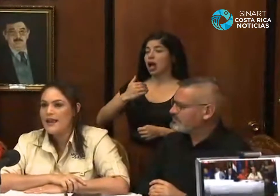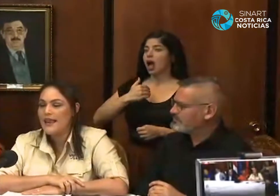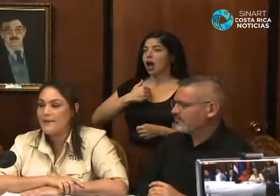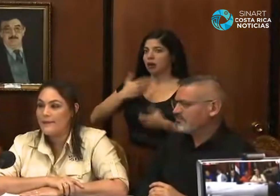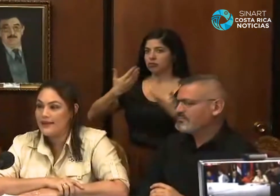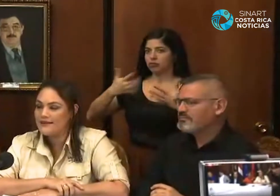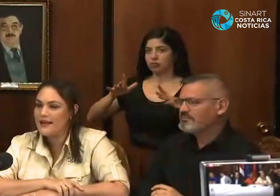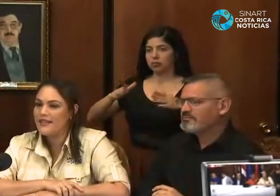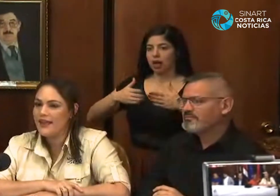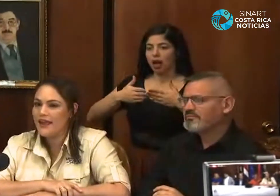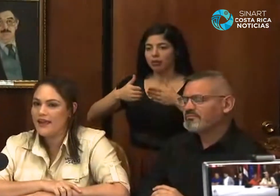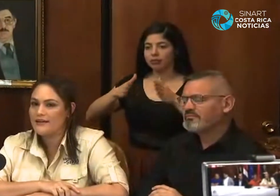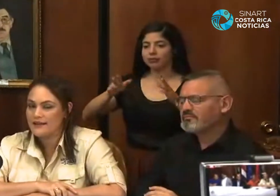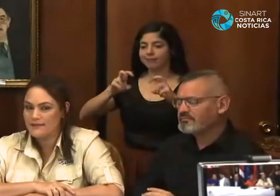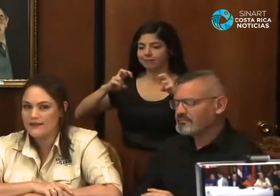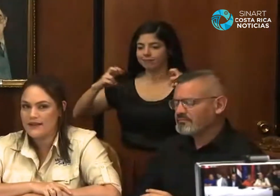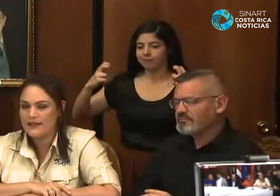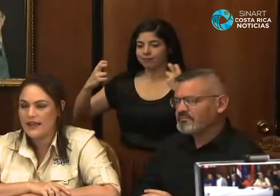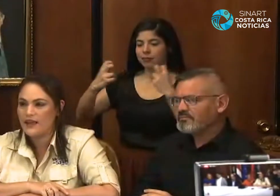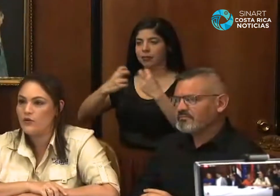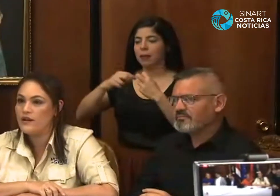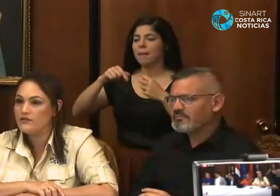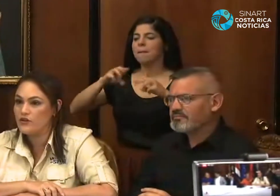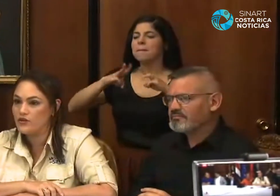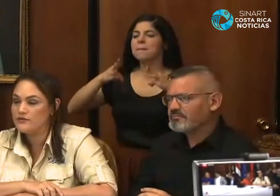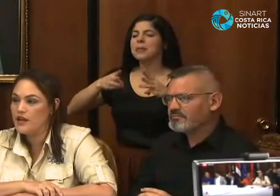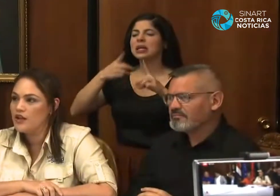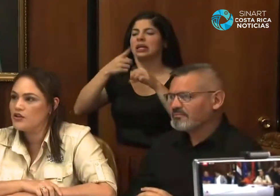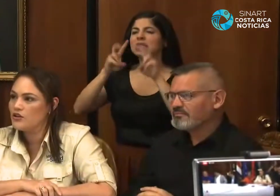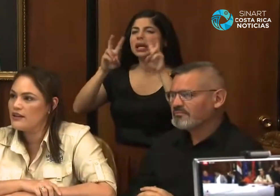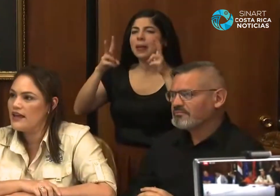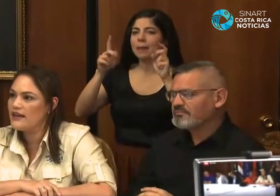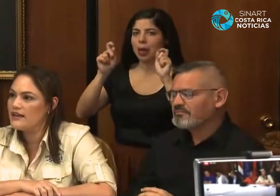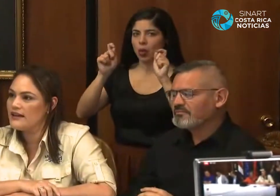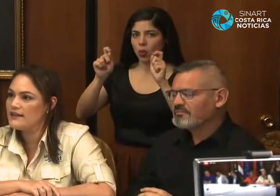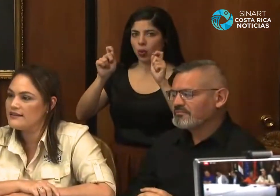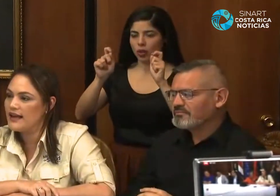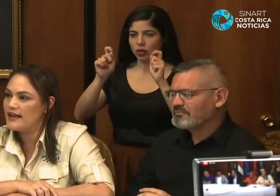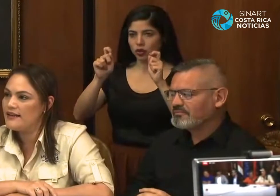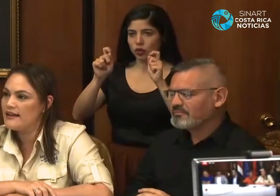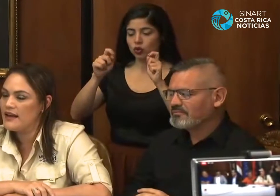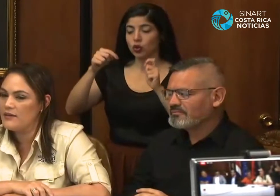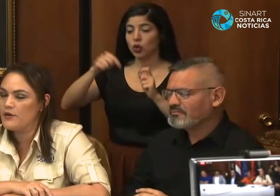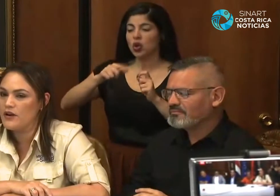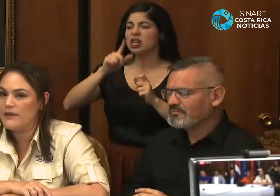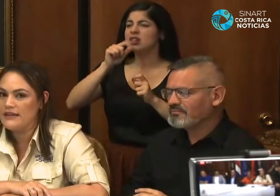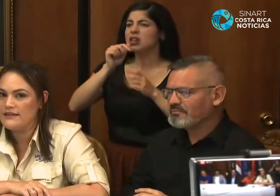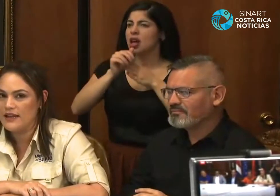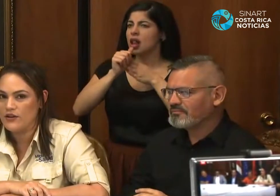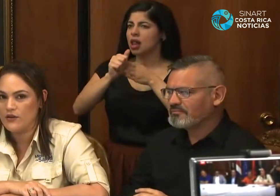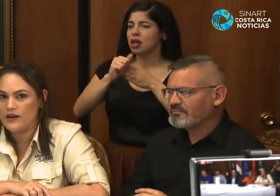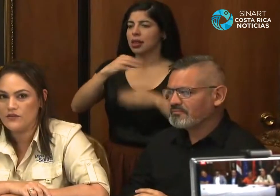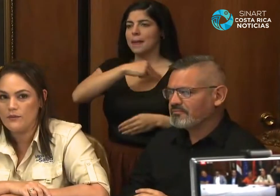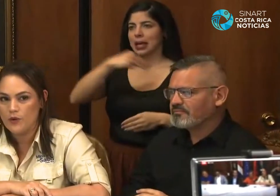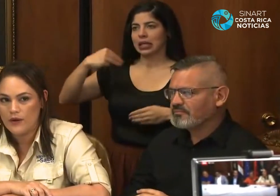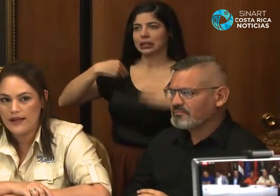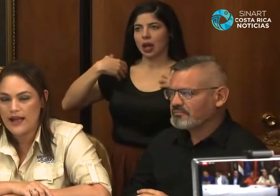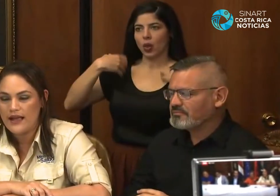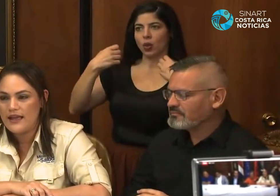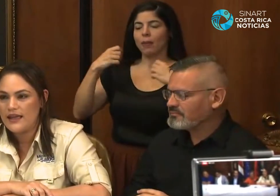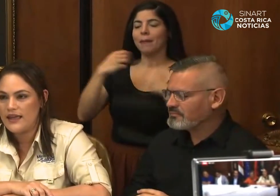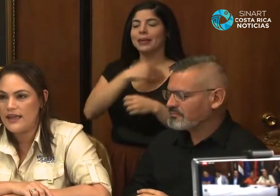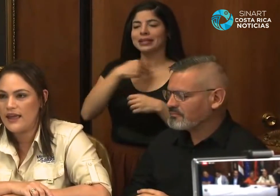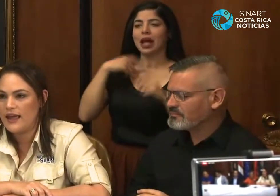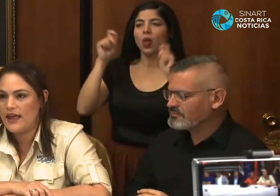activa la mesa de educación, donde está liderada por el Ministerio de Educación